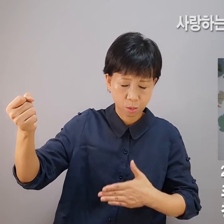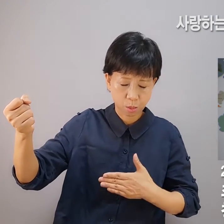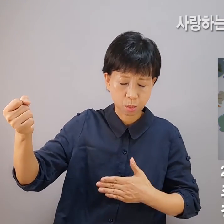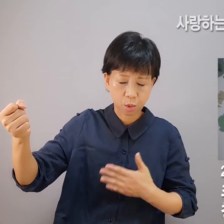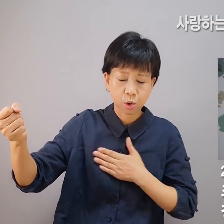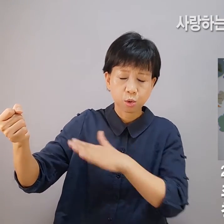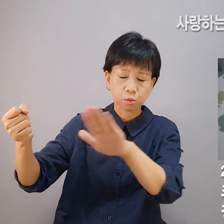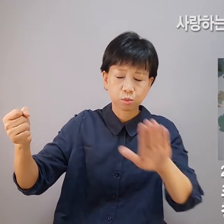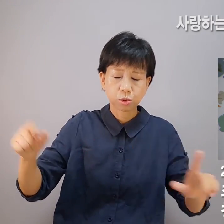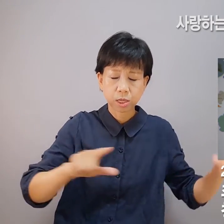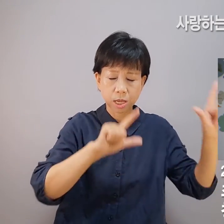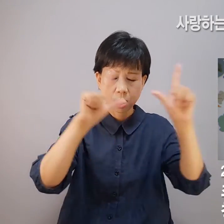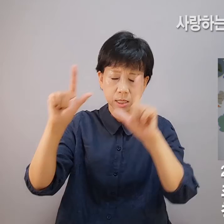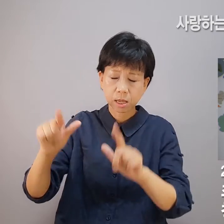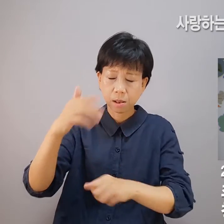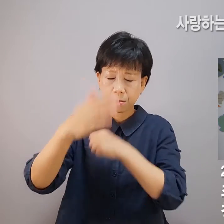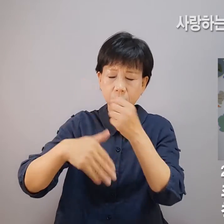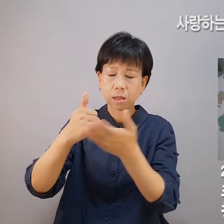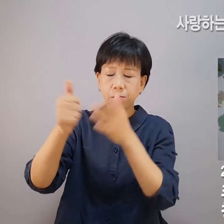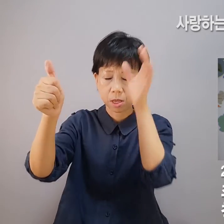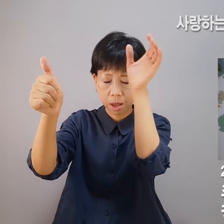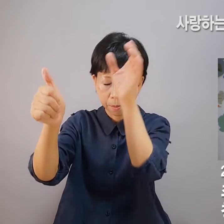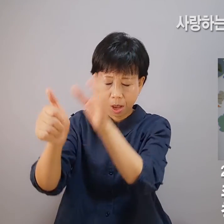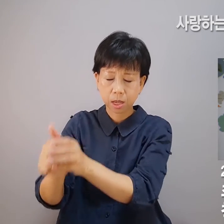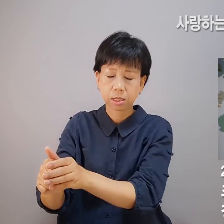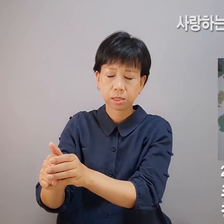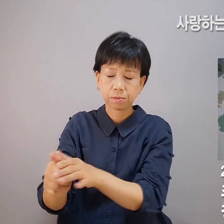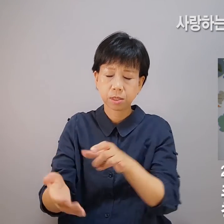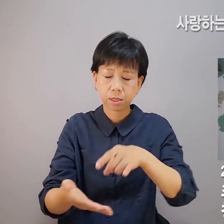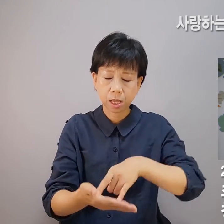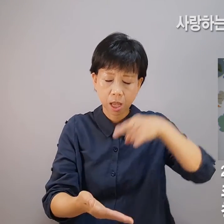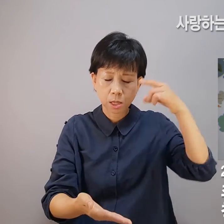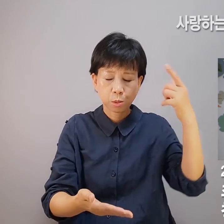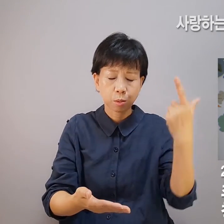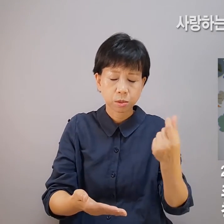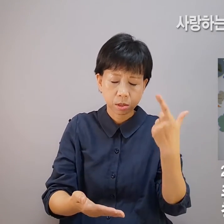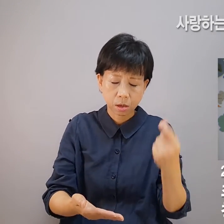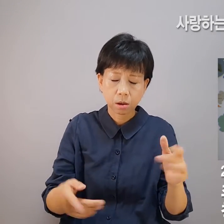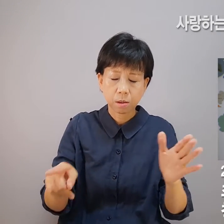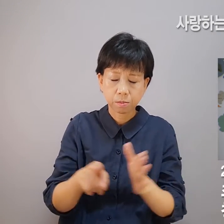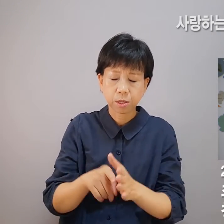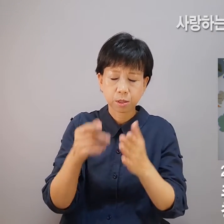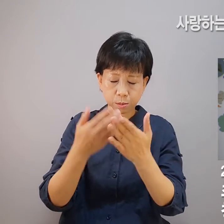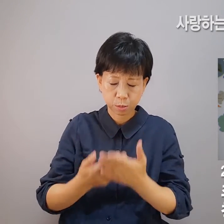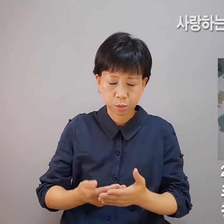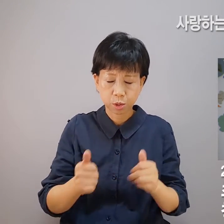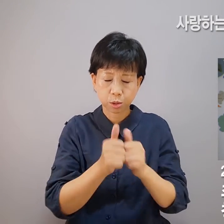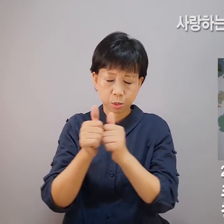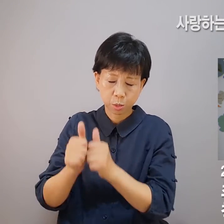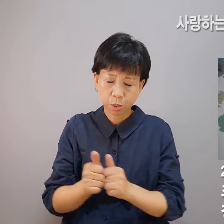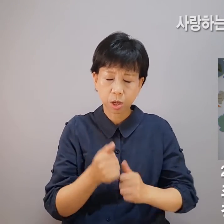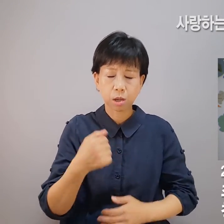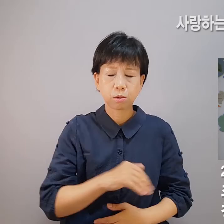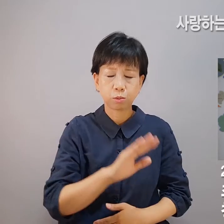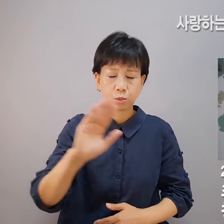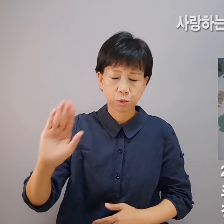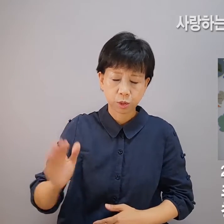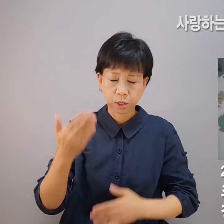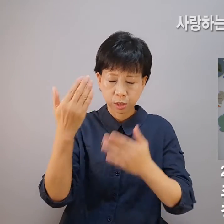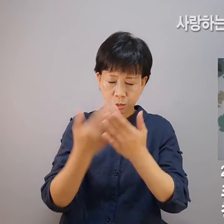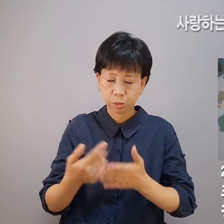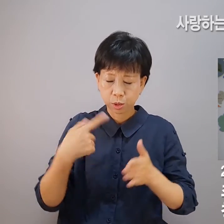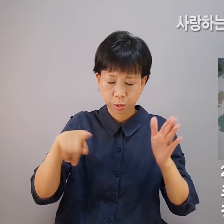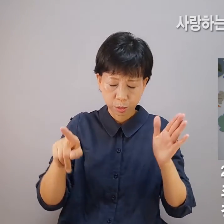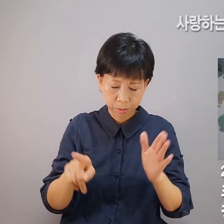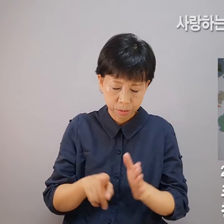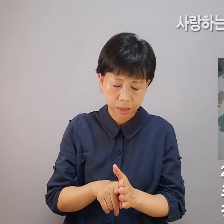우리의 인생도 하나님 앞에 맡기고 에녹처럼 믿음을 주셔서 동행하는 우리들 되게 해주실